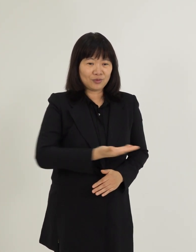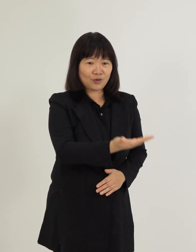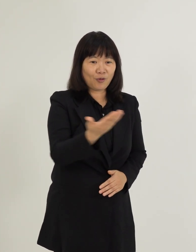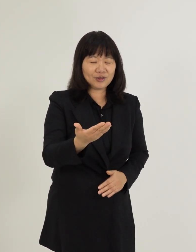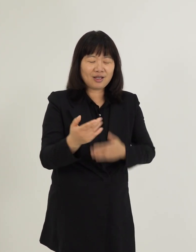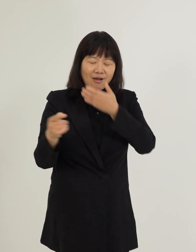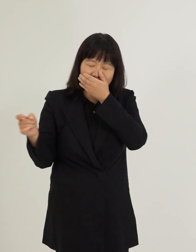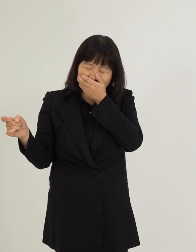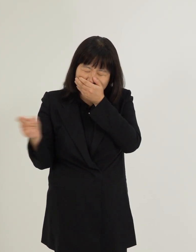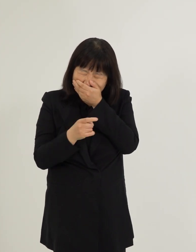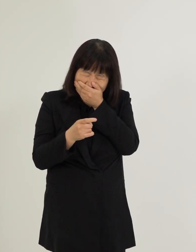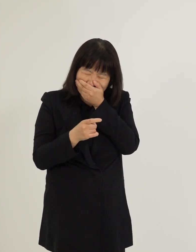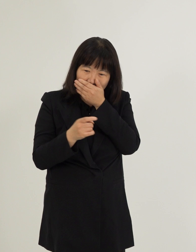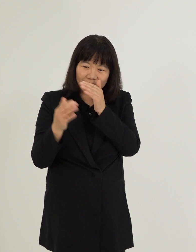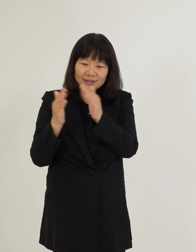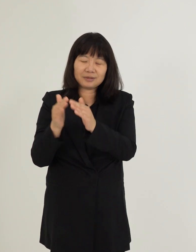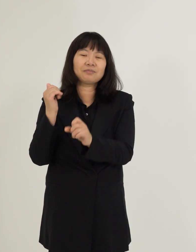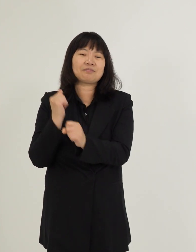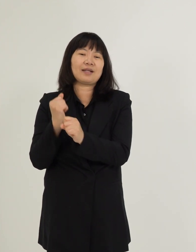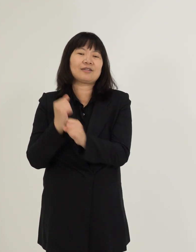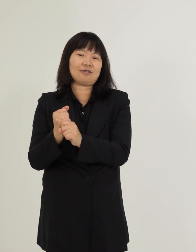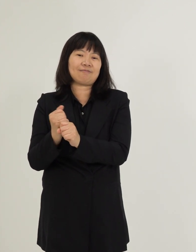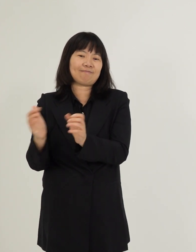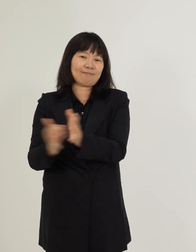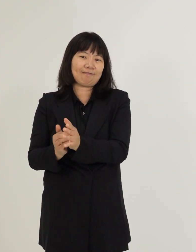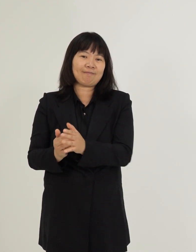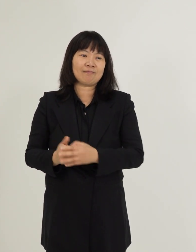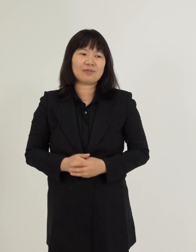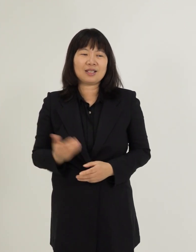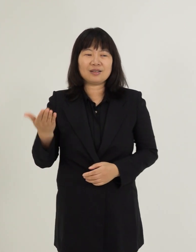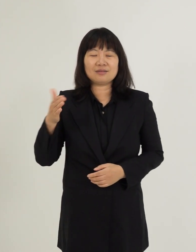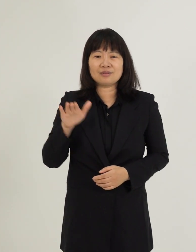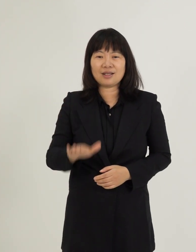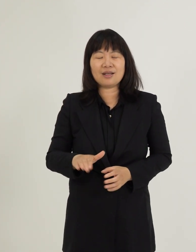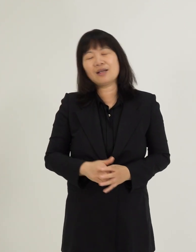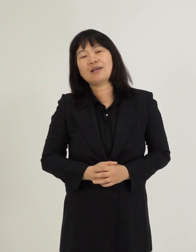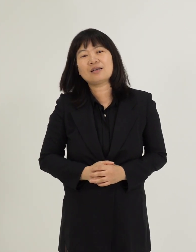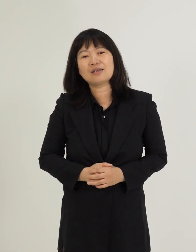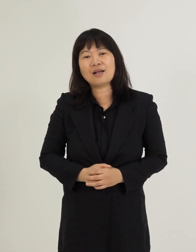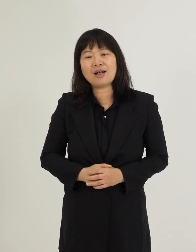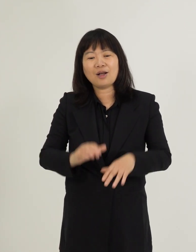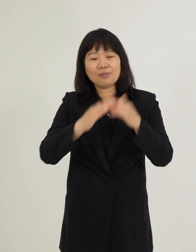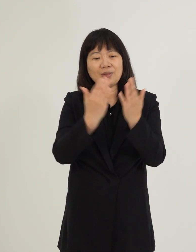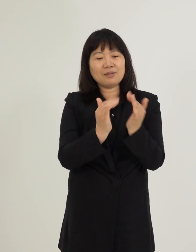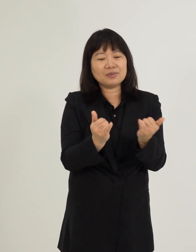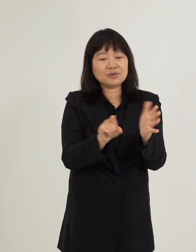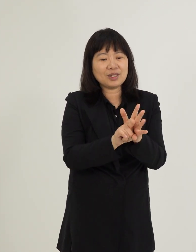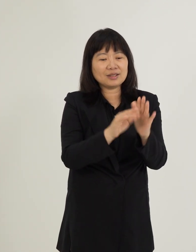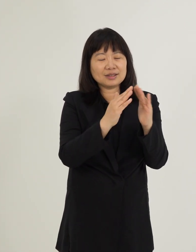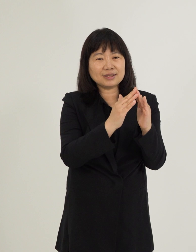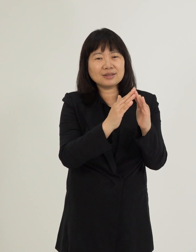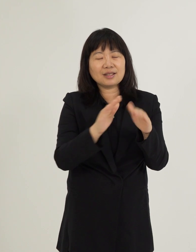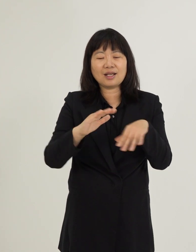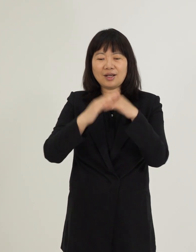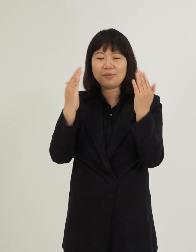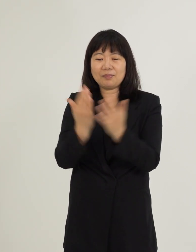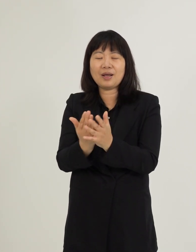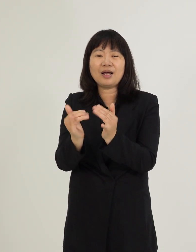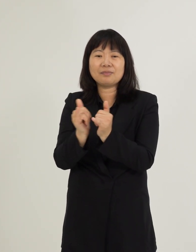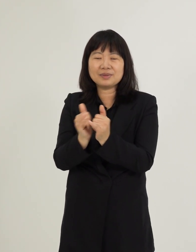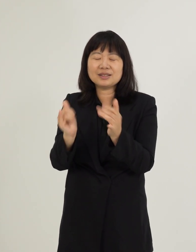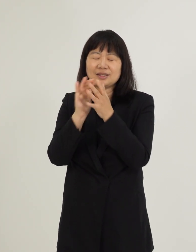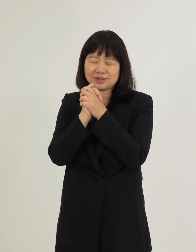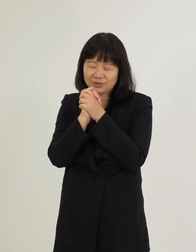강도의 소굴을 만드는도다 하시니라. 근데 이 사람들이 그 만민을 위한 집,